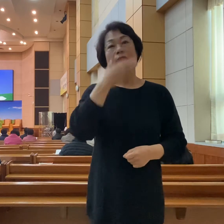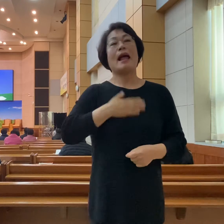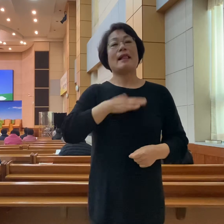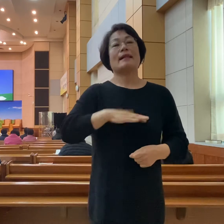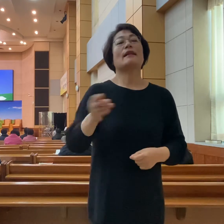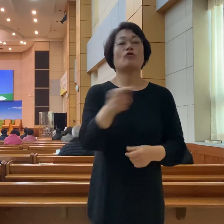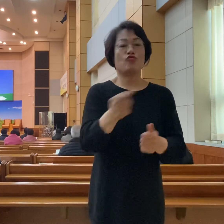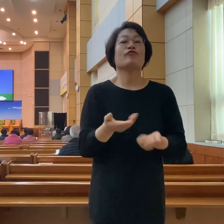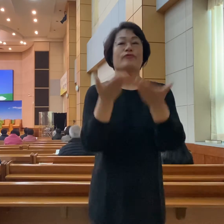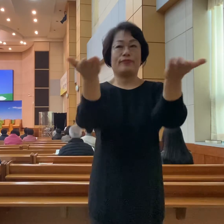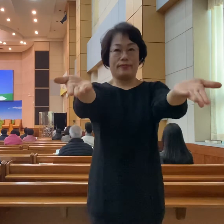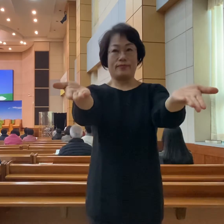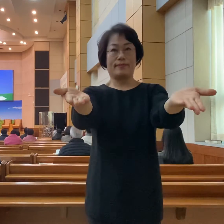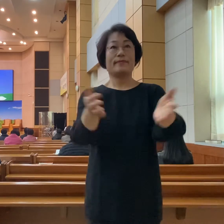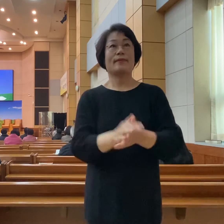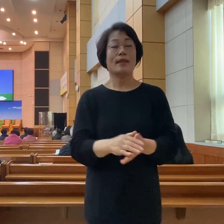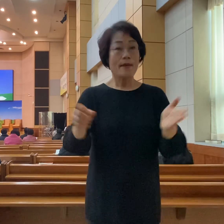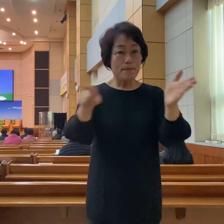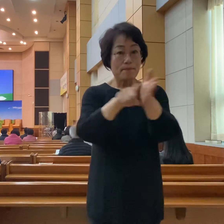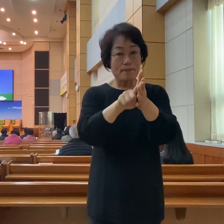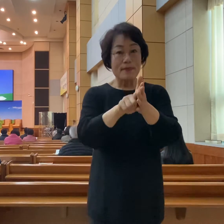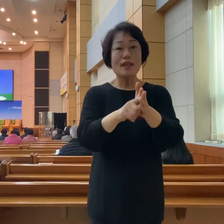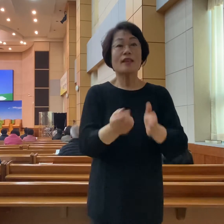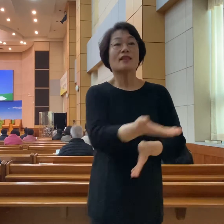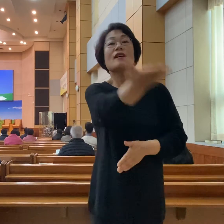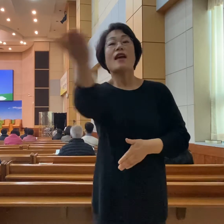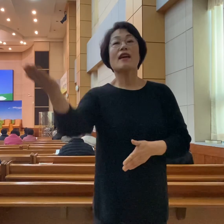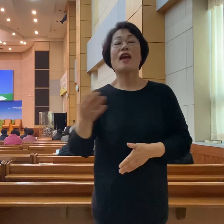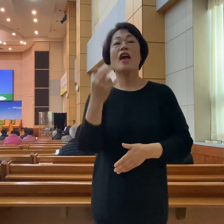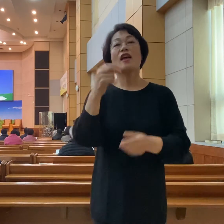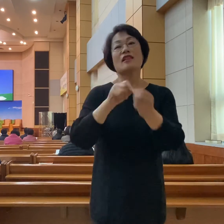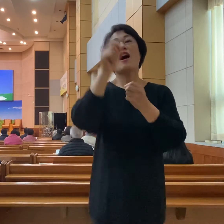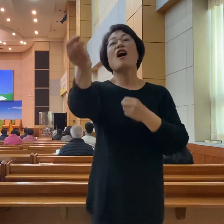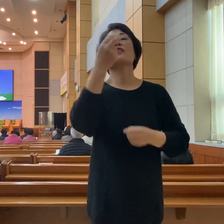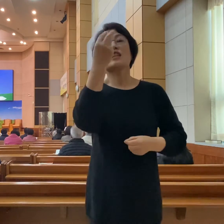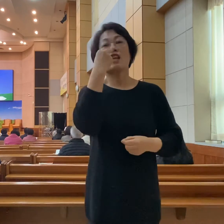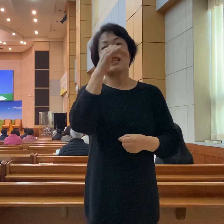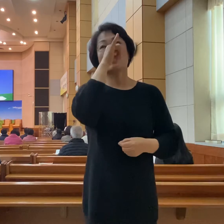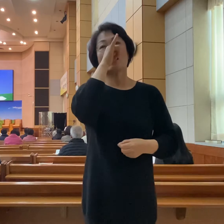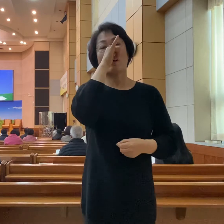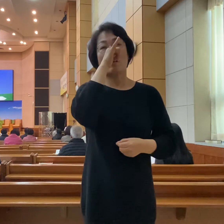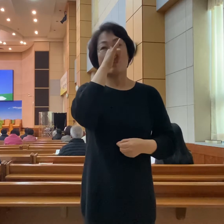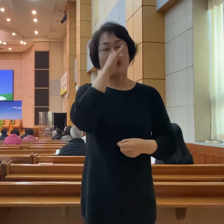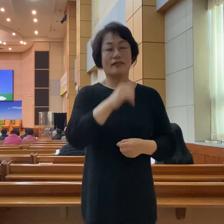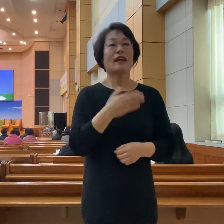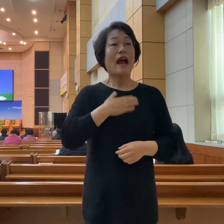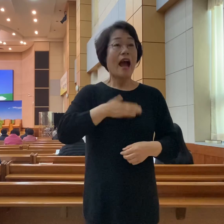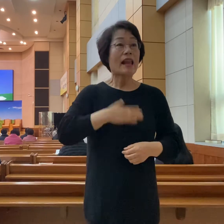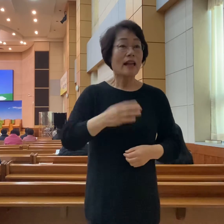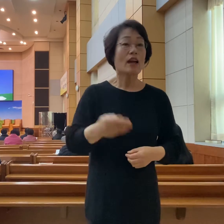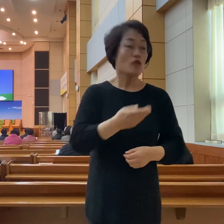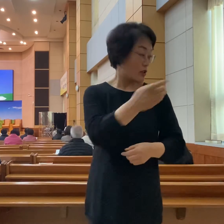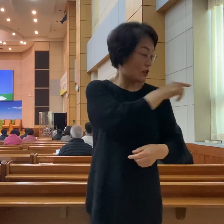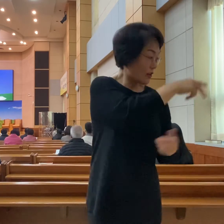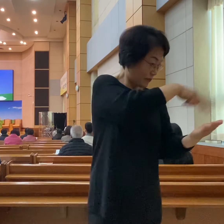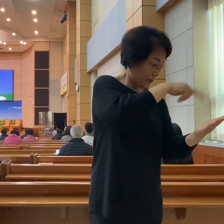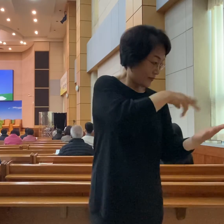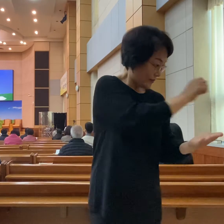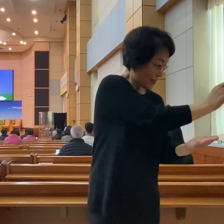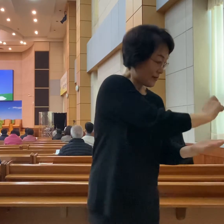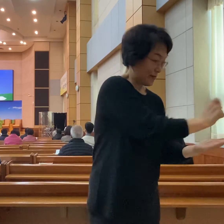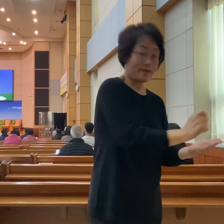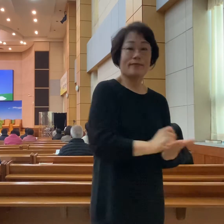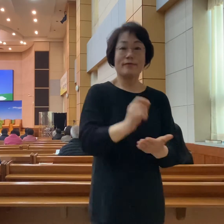함이라. 믿는 너희에게는 영생이 있다는 것을 알도록 하기 위해서 이것을 쓴다는 거예요. 예수